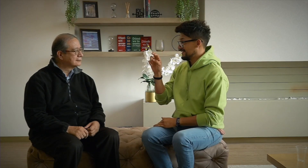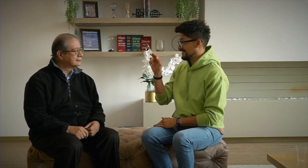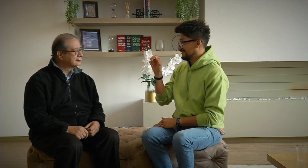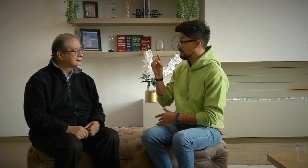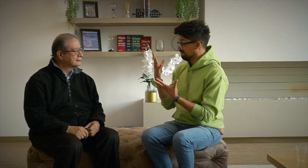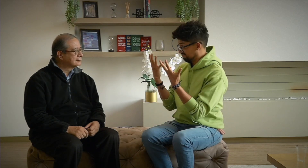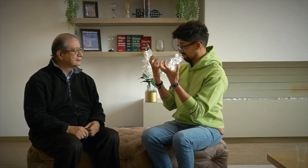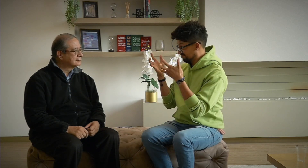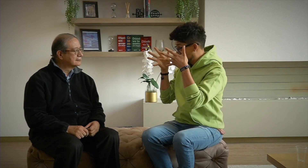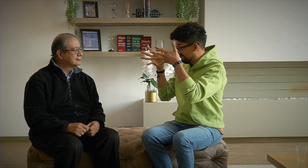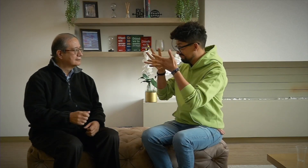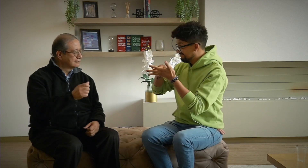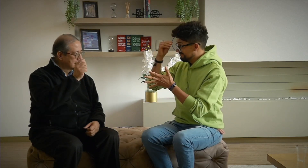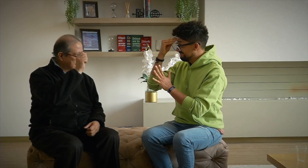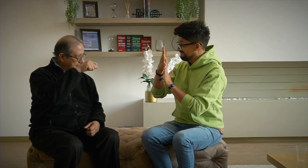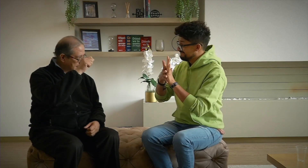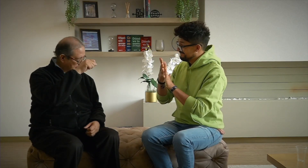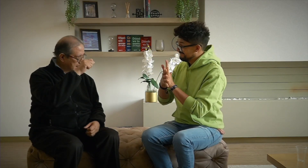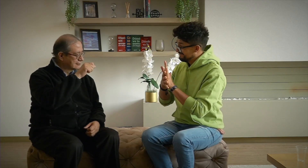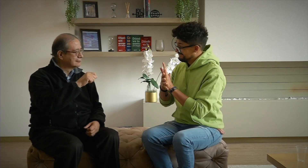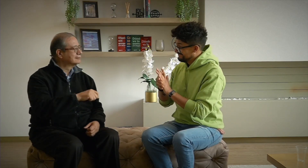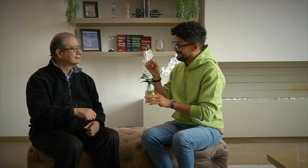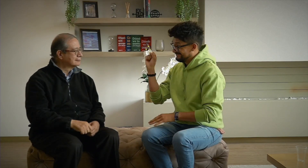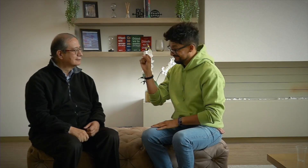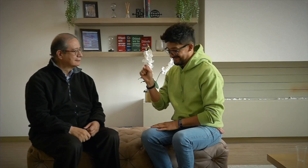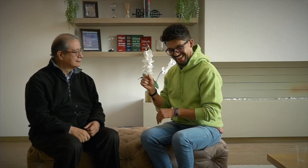Bueno, profe Fernando, ¿quieres aprender alguna seña?